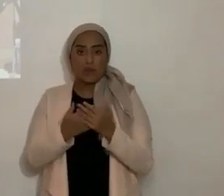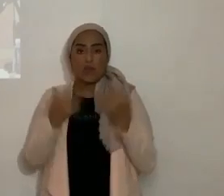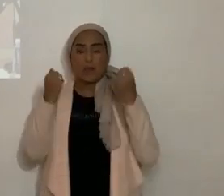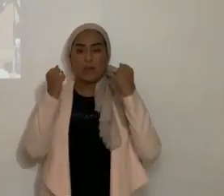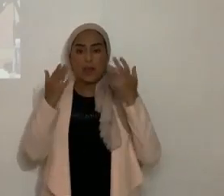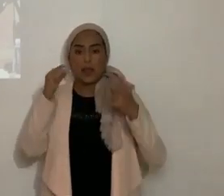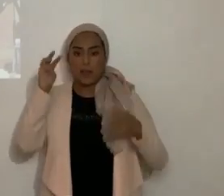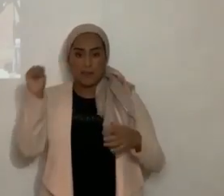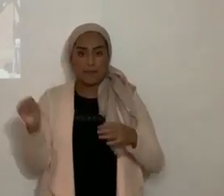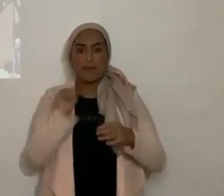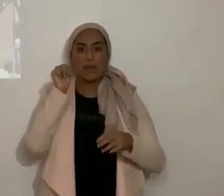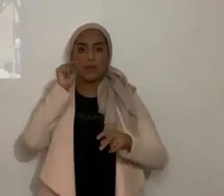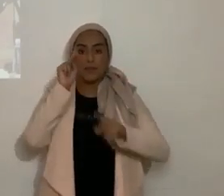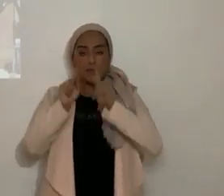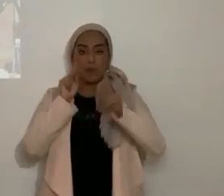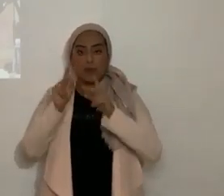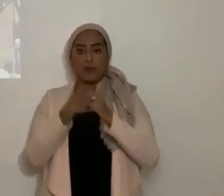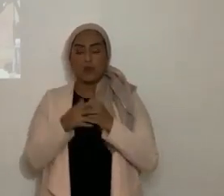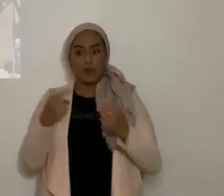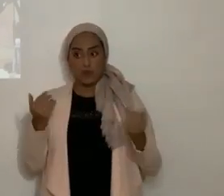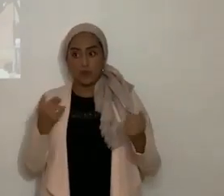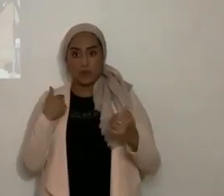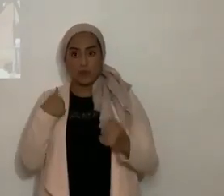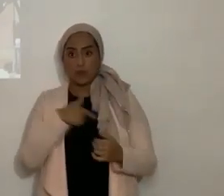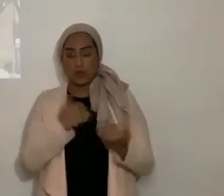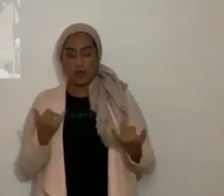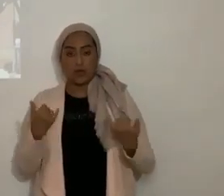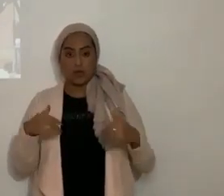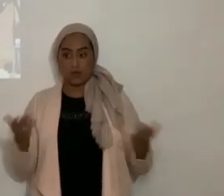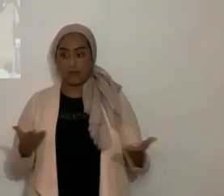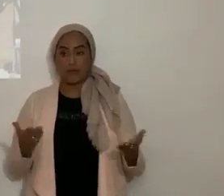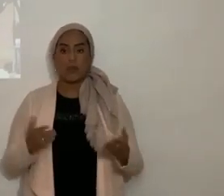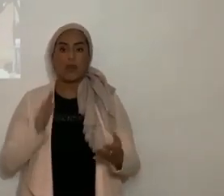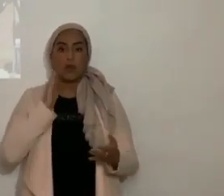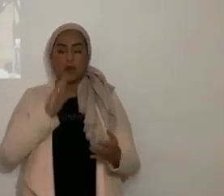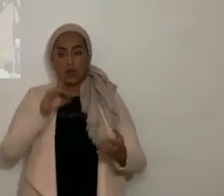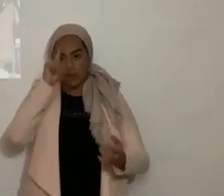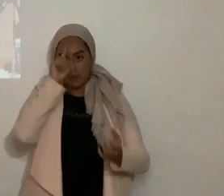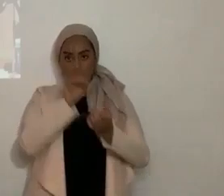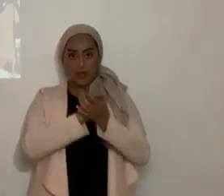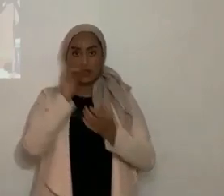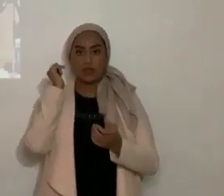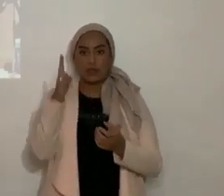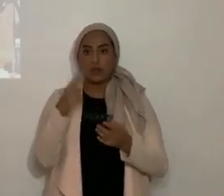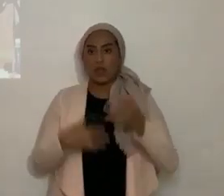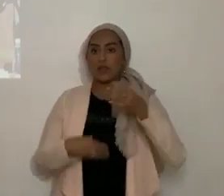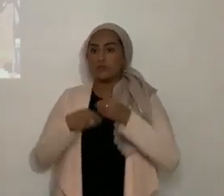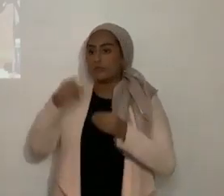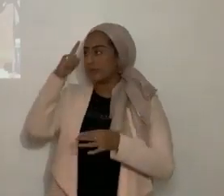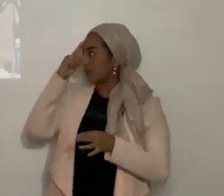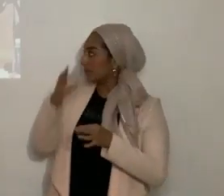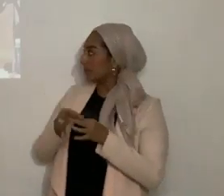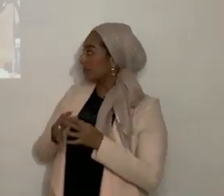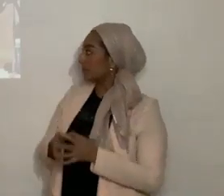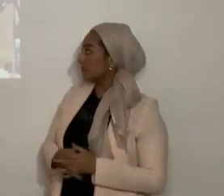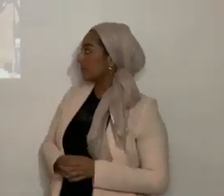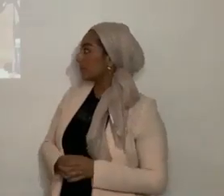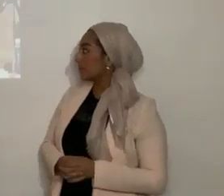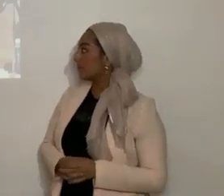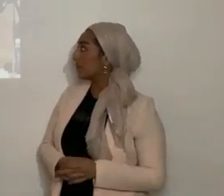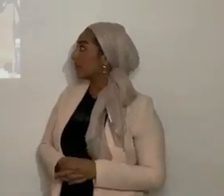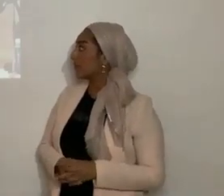y millones de almas, aún hoy, aquí estamos nosotros, confiarían en Yahweh y aumentarían su fe.